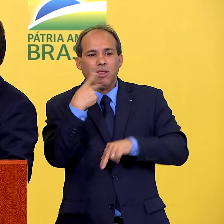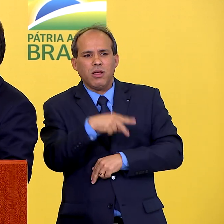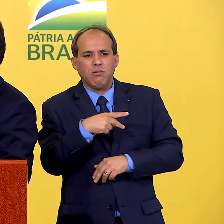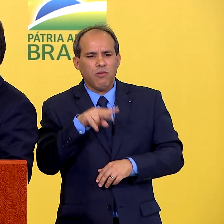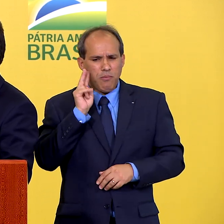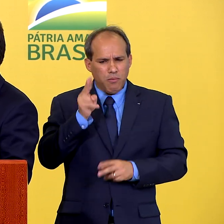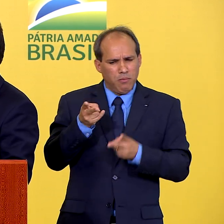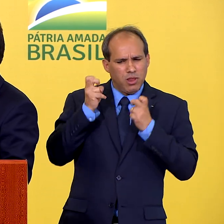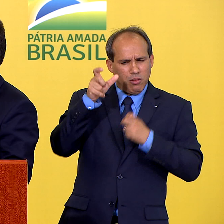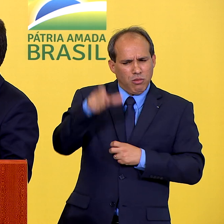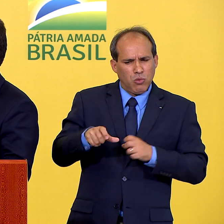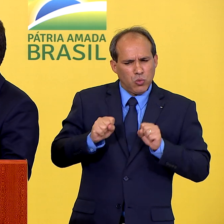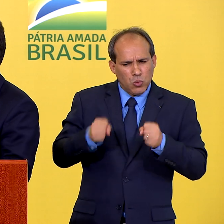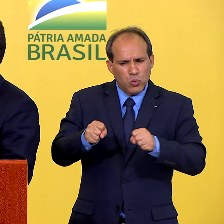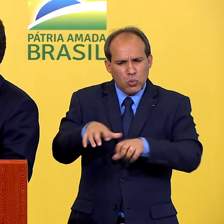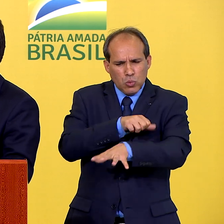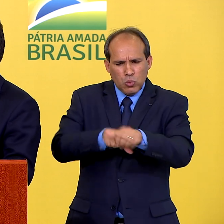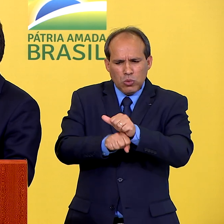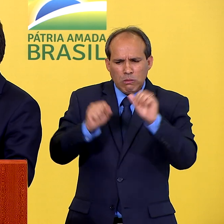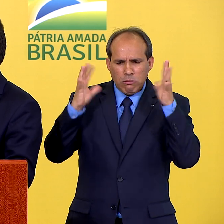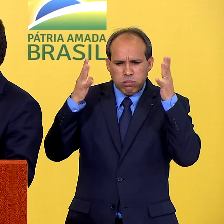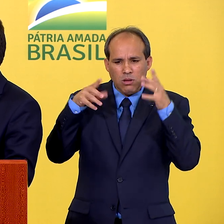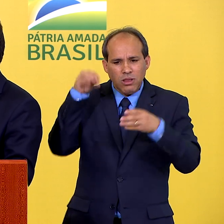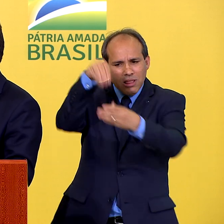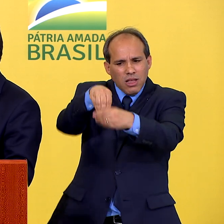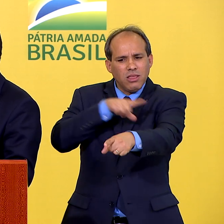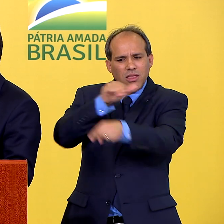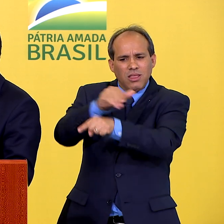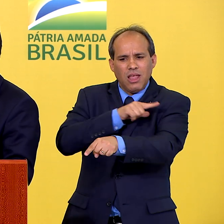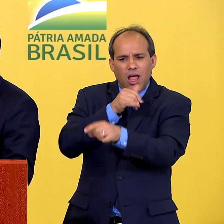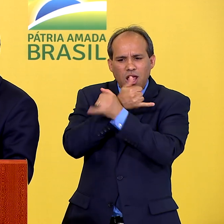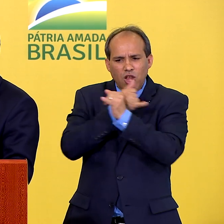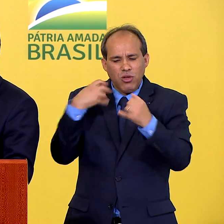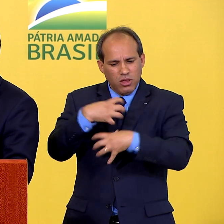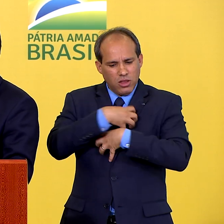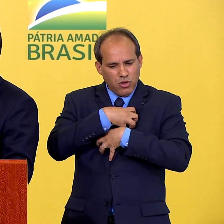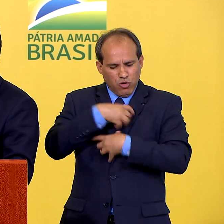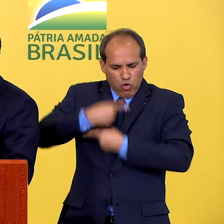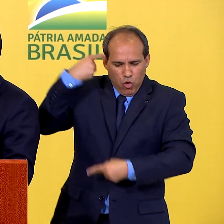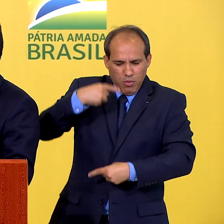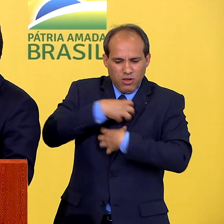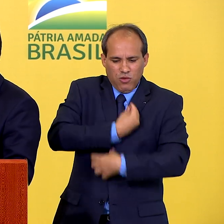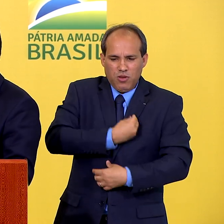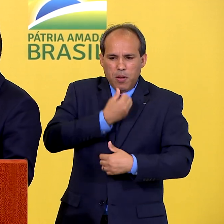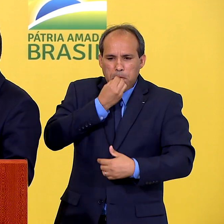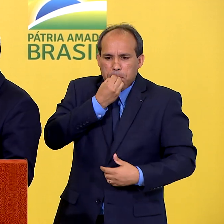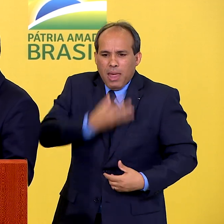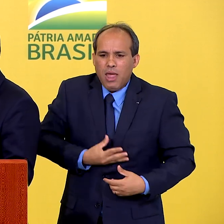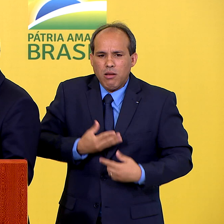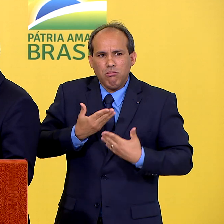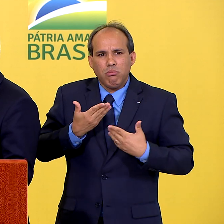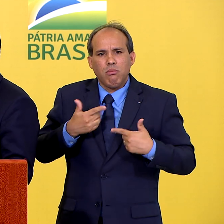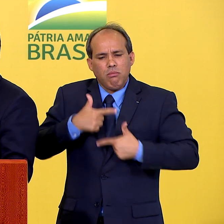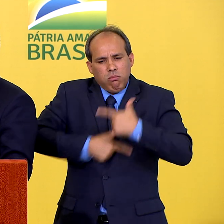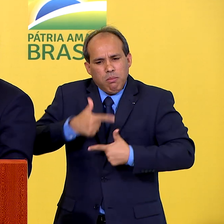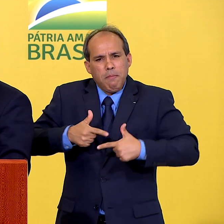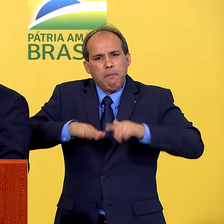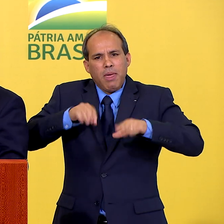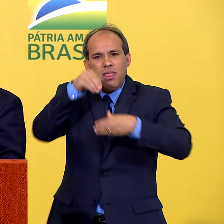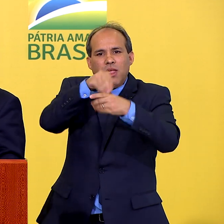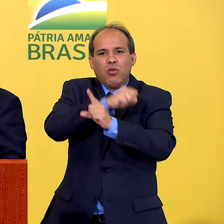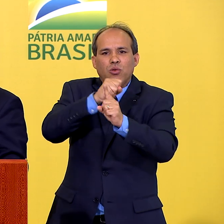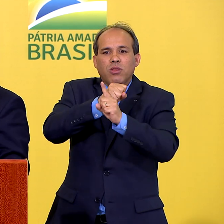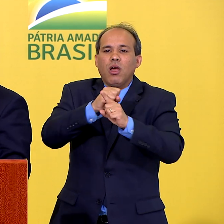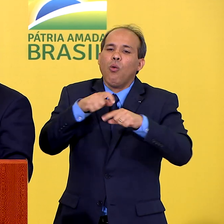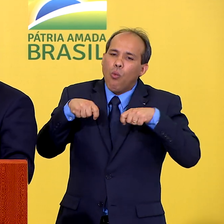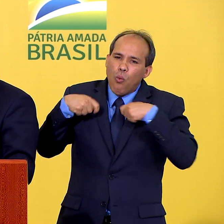ímpeto, pela dedicação, pela energia que aquela pessoa que reencontrou sentido na vida passa a desempenhar na nossa sociedade.